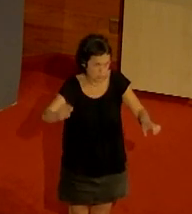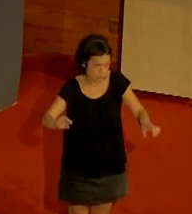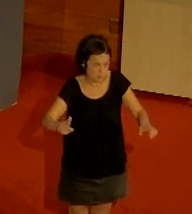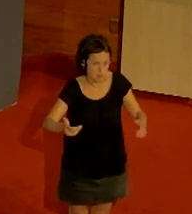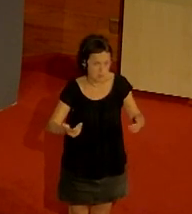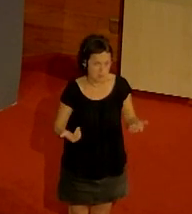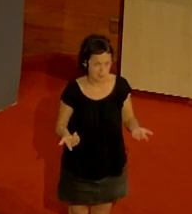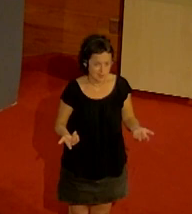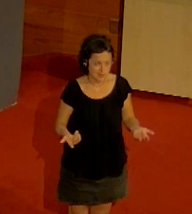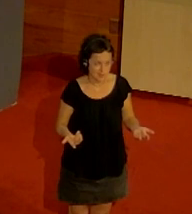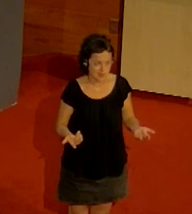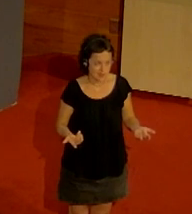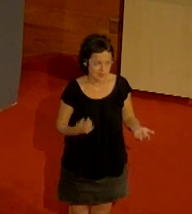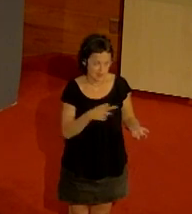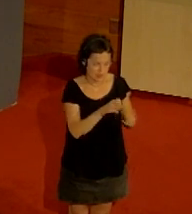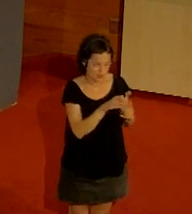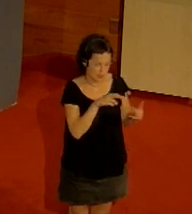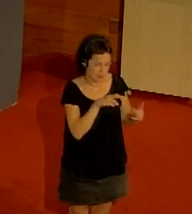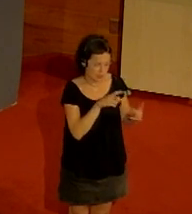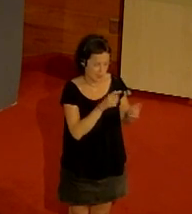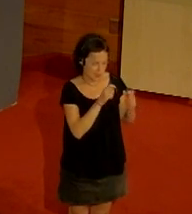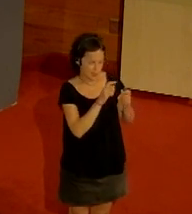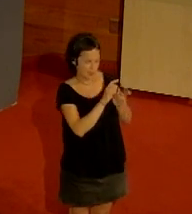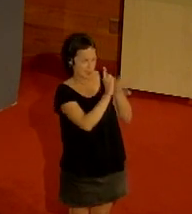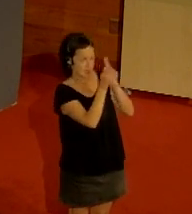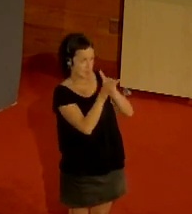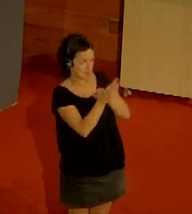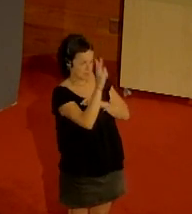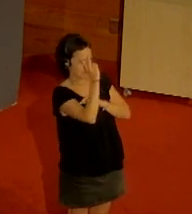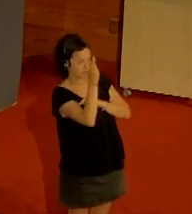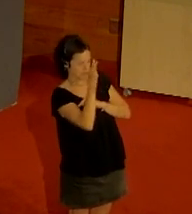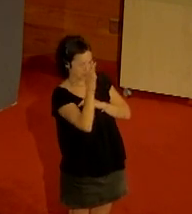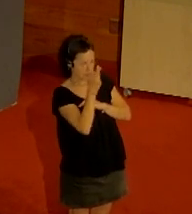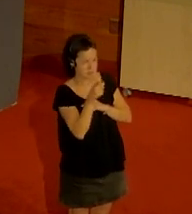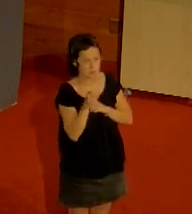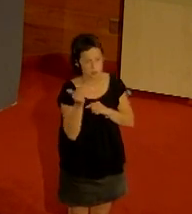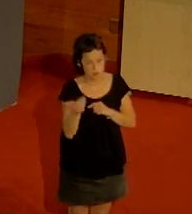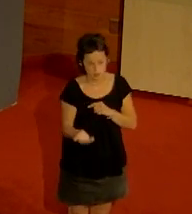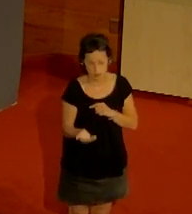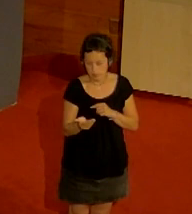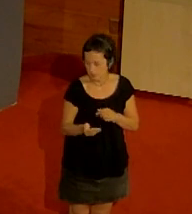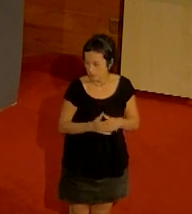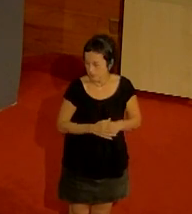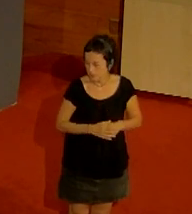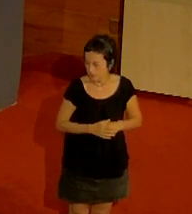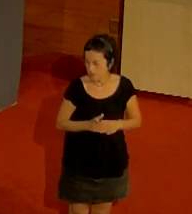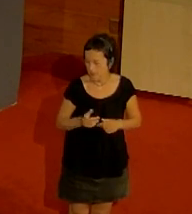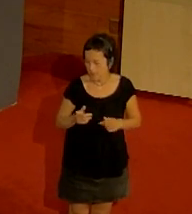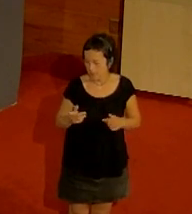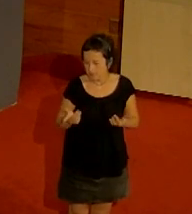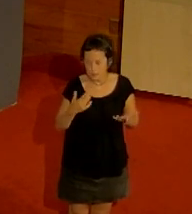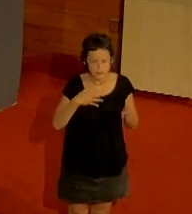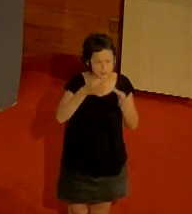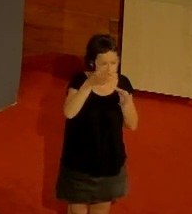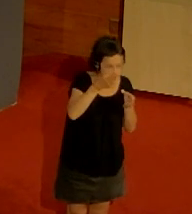poco el punto de vista, ¿no? Así que yo creo que eso es importante también, ¿no? Bueno, todos estos matices, todas estas